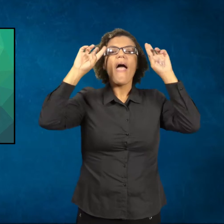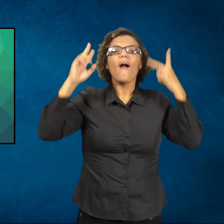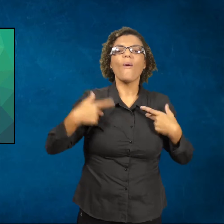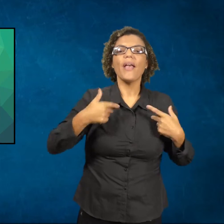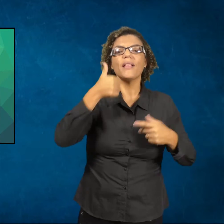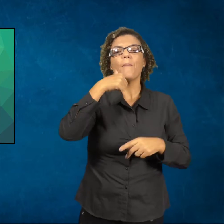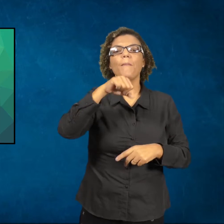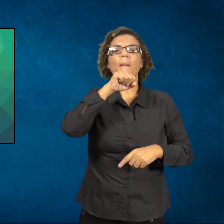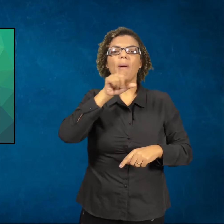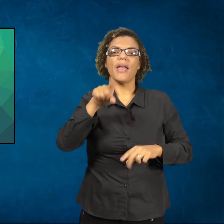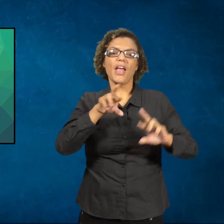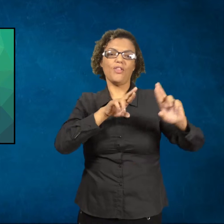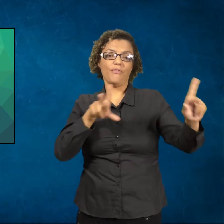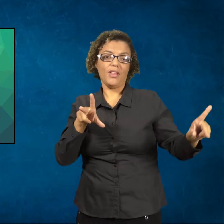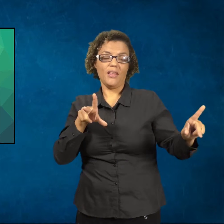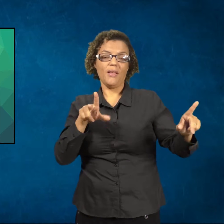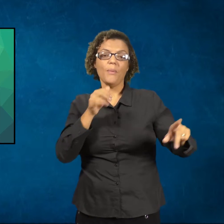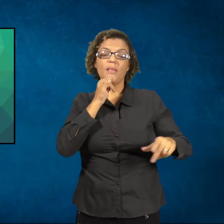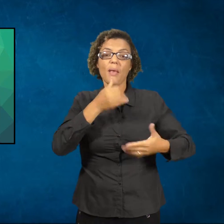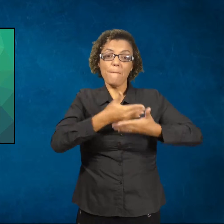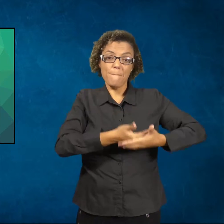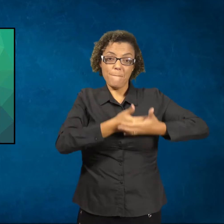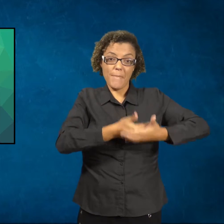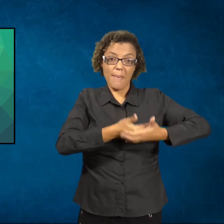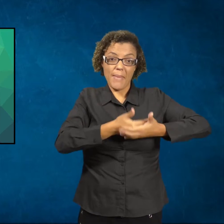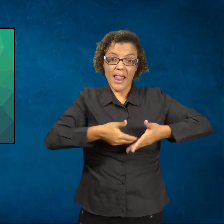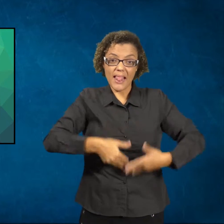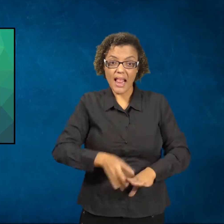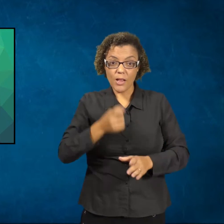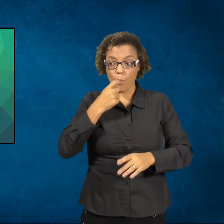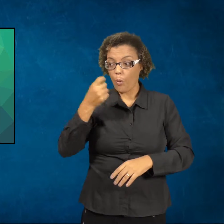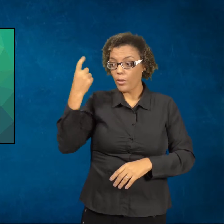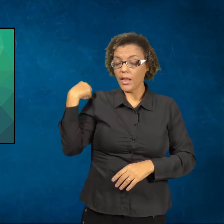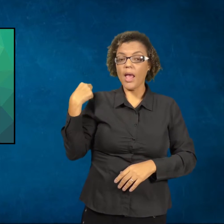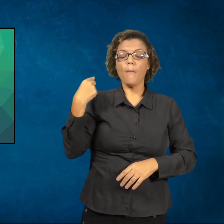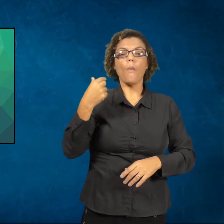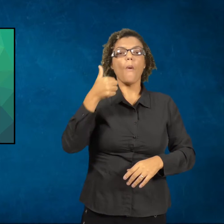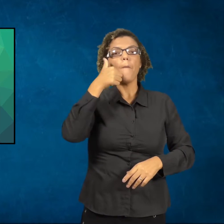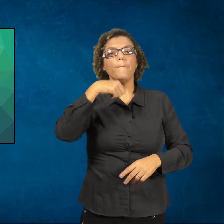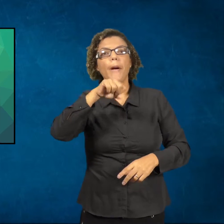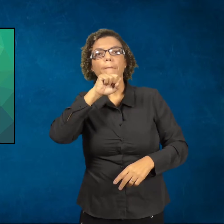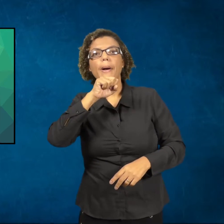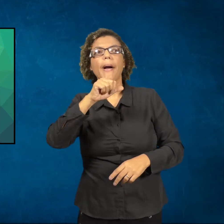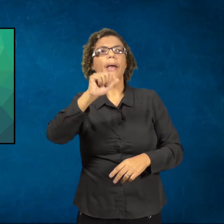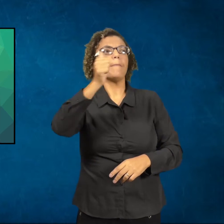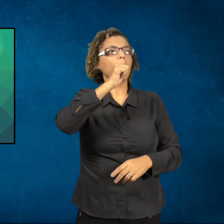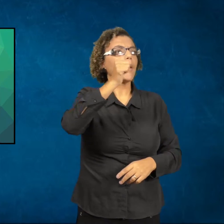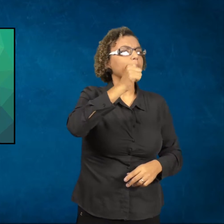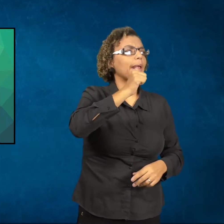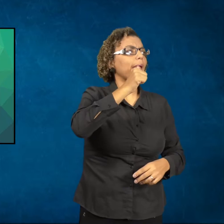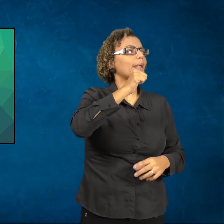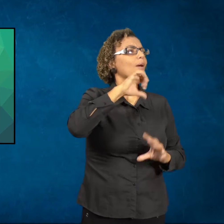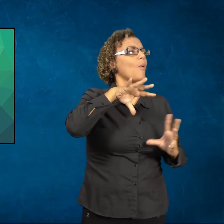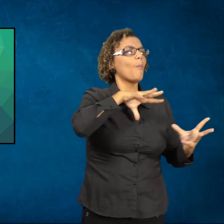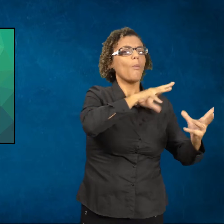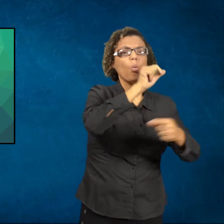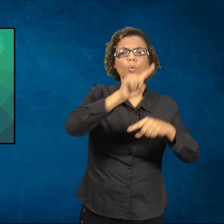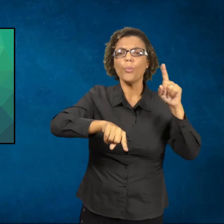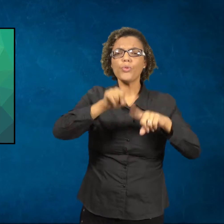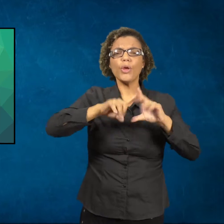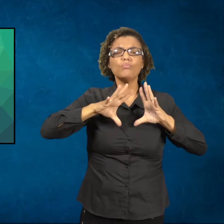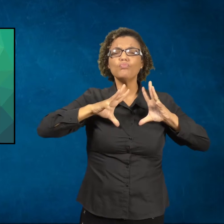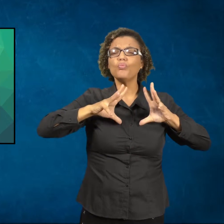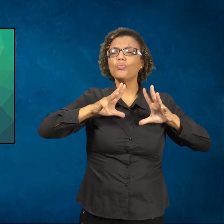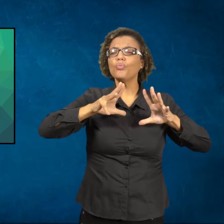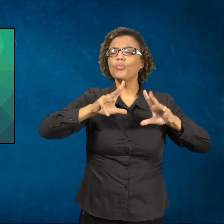algo diferente. Para a criança recém-nascida, a criança, né, a mãe, o mundo, a mamadeira, chupeta, é tudo a mesma coisa, é algo